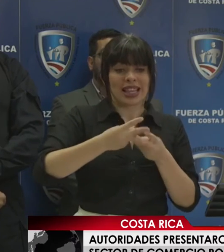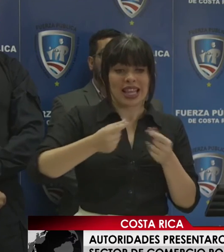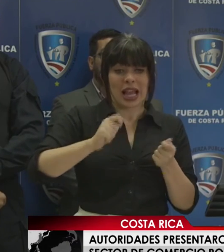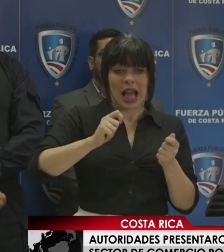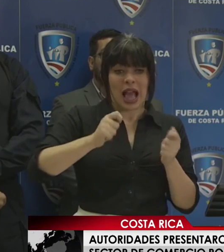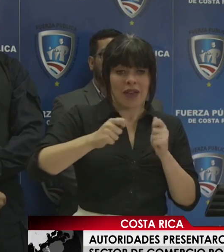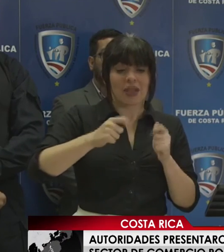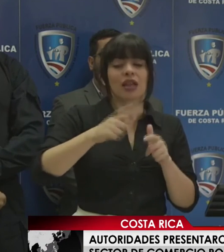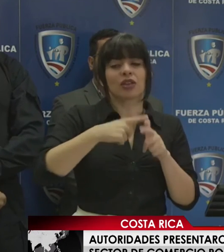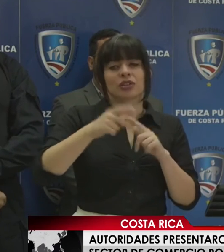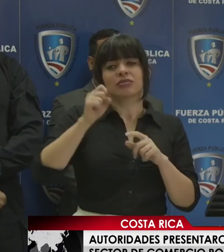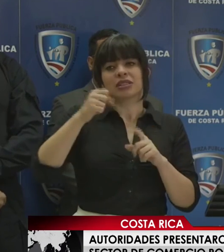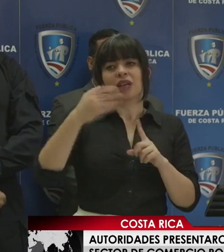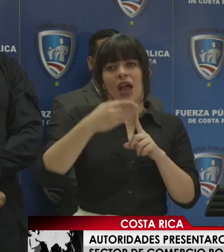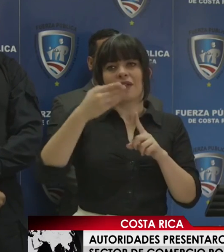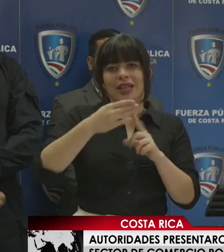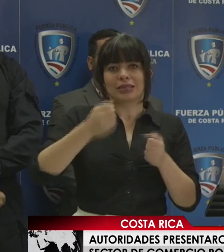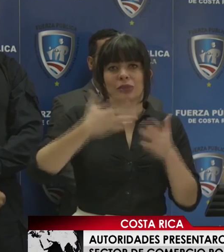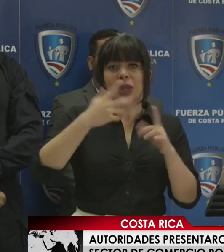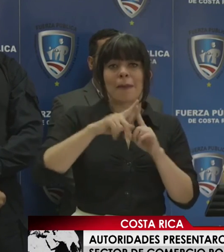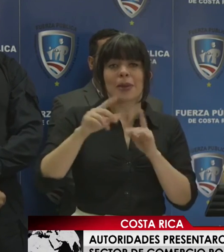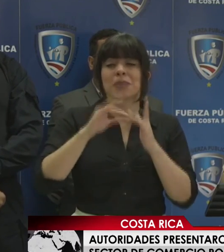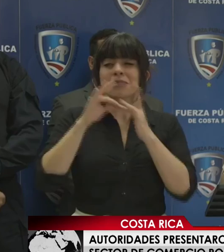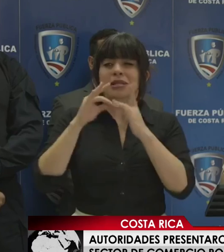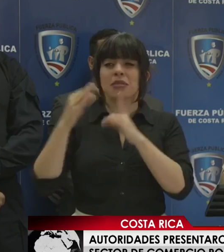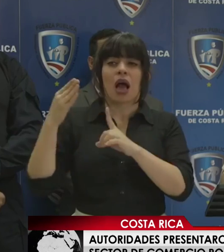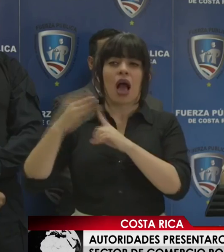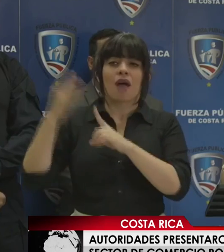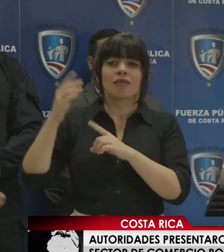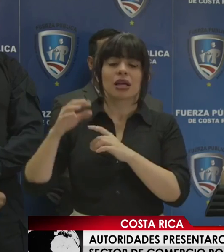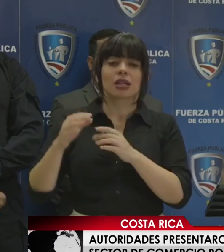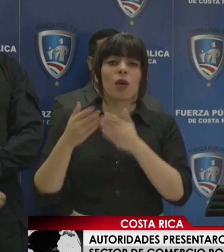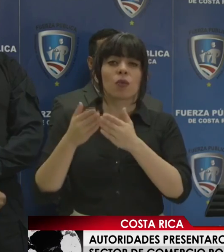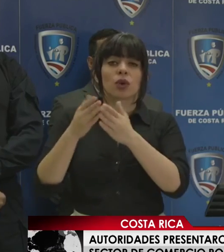se afectan las exportaciones, pero el puerto que está siendo afectado en particular es Moín.